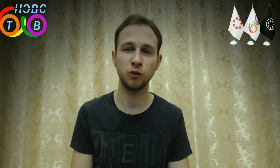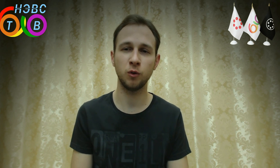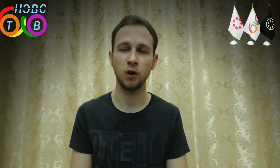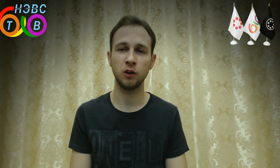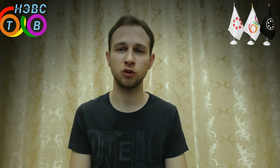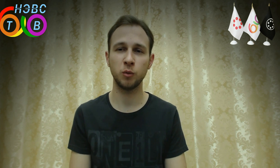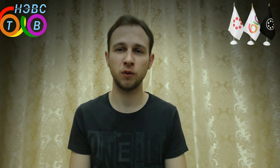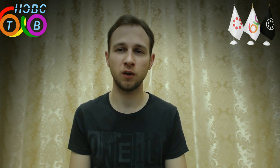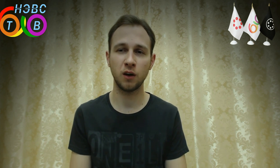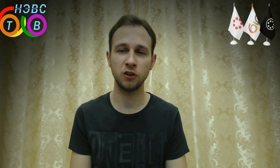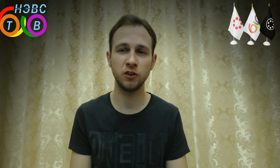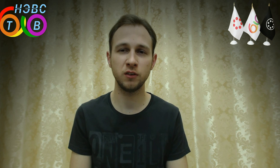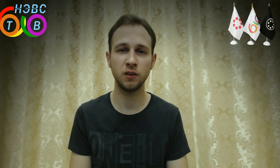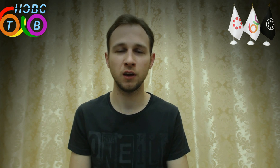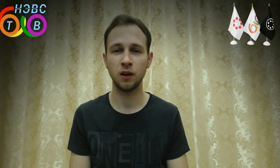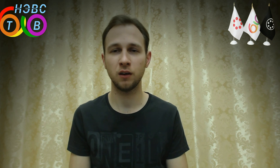помощью, чтобы